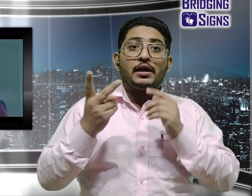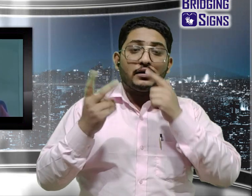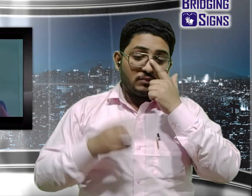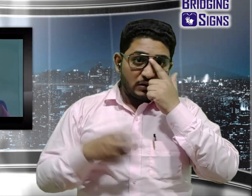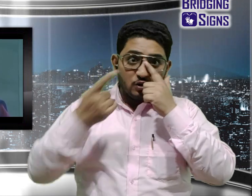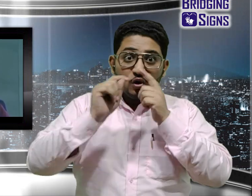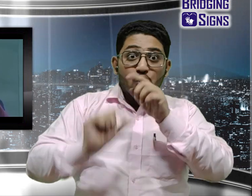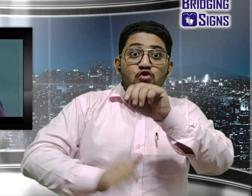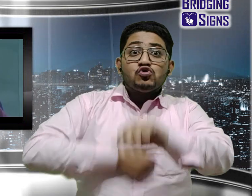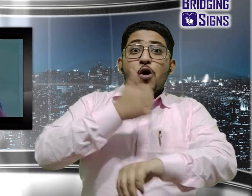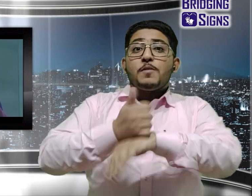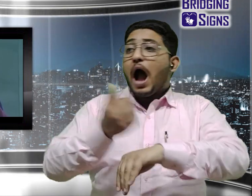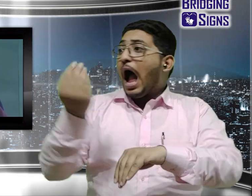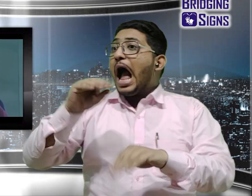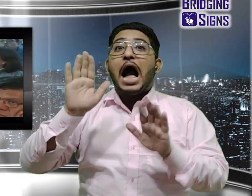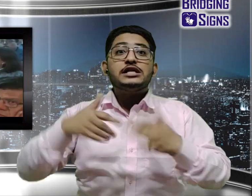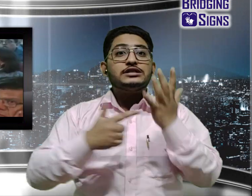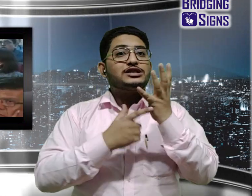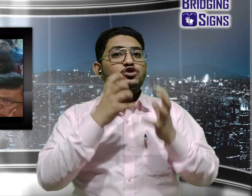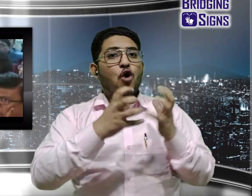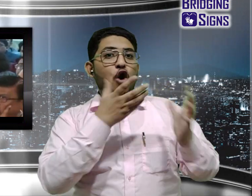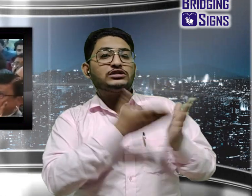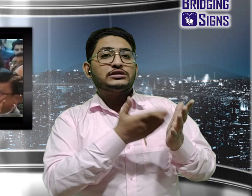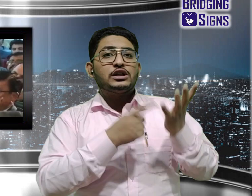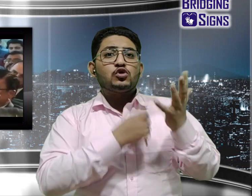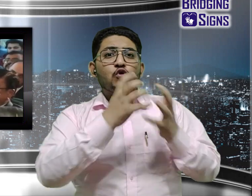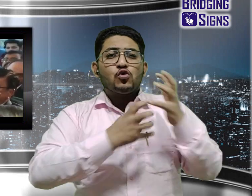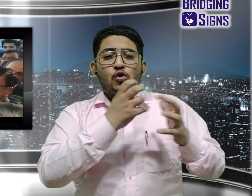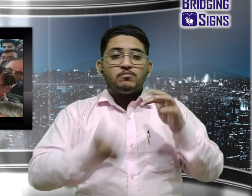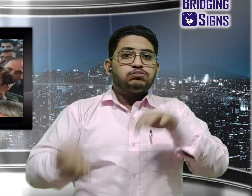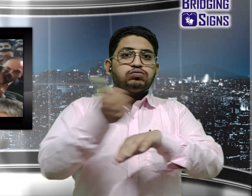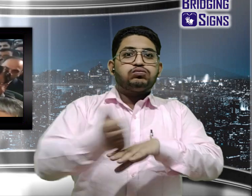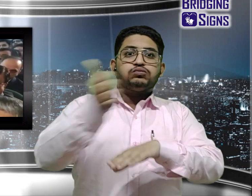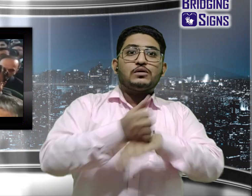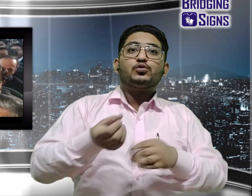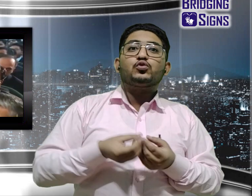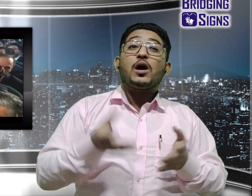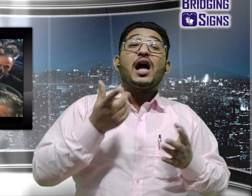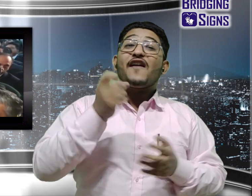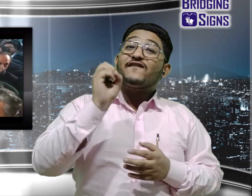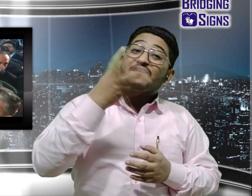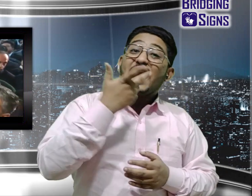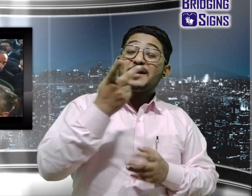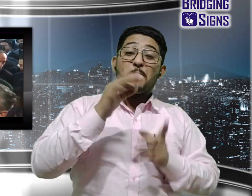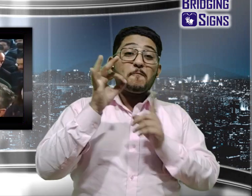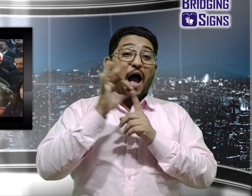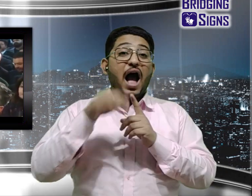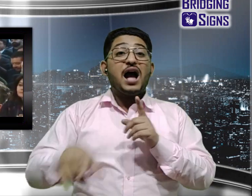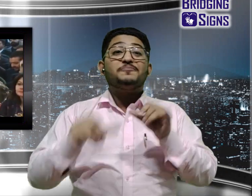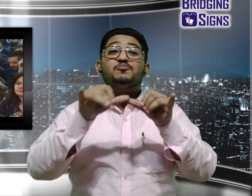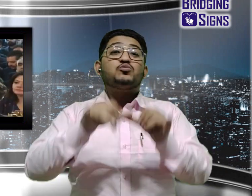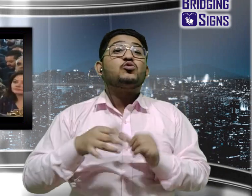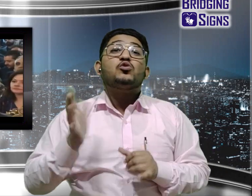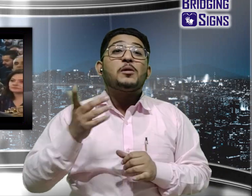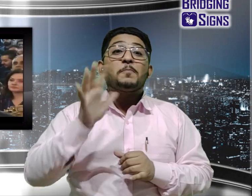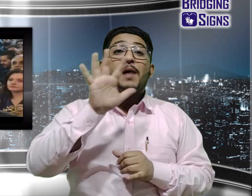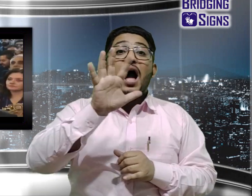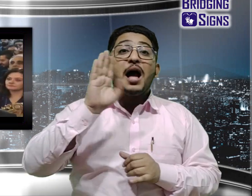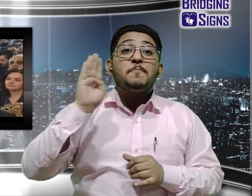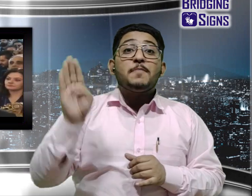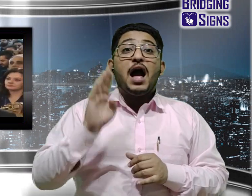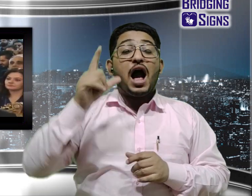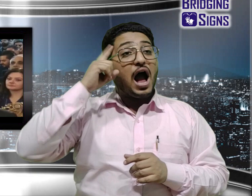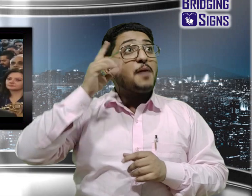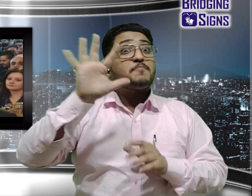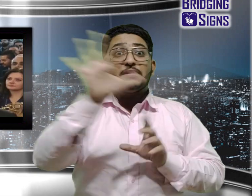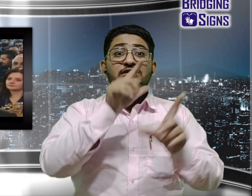उन्होंने जॉब्स इतनी क्रिएट की हैं जो ट्रेडिशनल इकोनॉमीज पहले नहीं कर सकें। देर इज़ नो रीज़न कि पाकिस्तान में $5 बिलियन